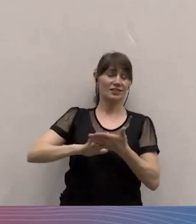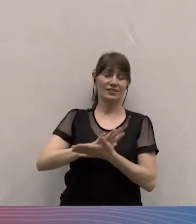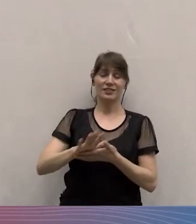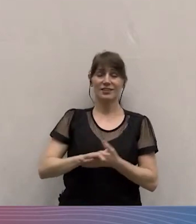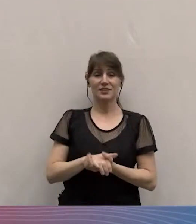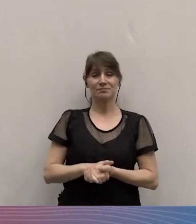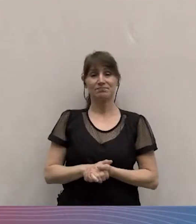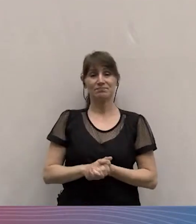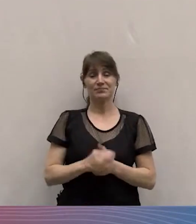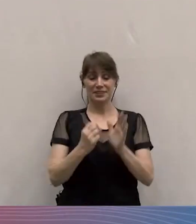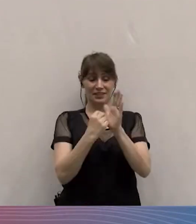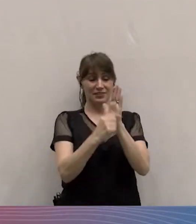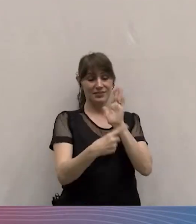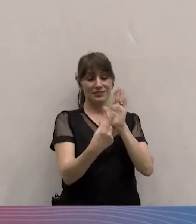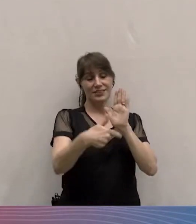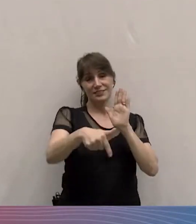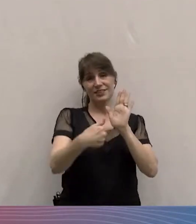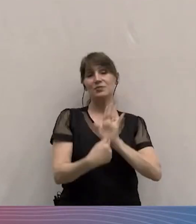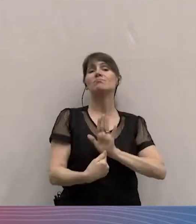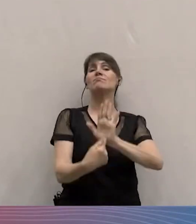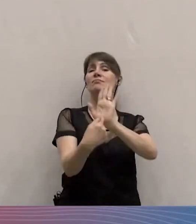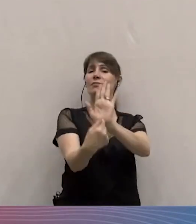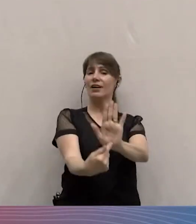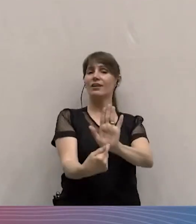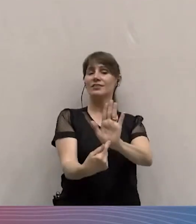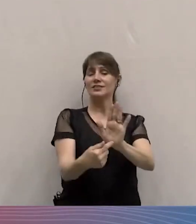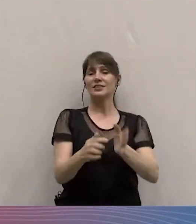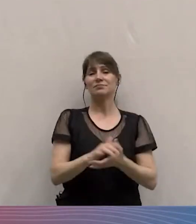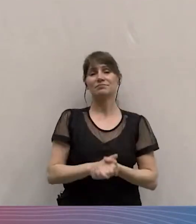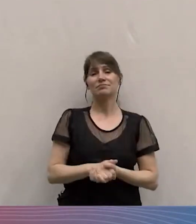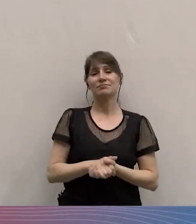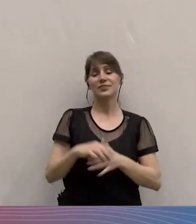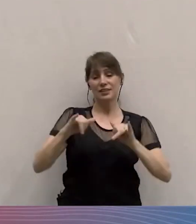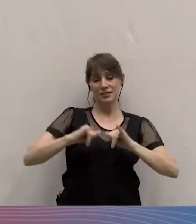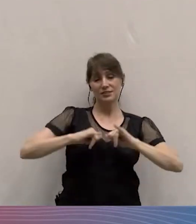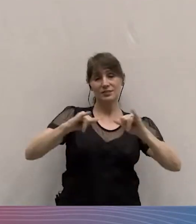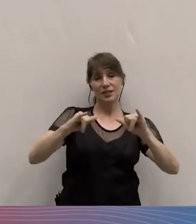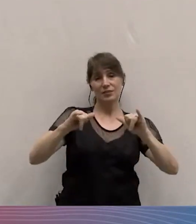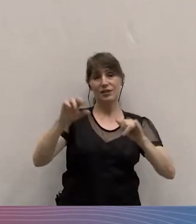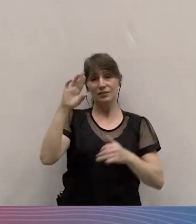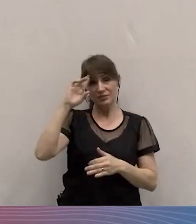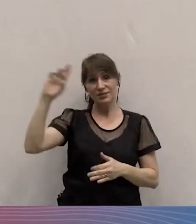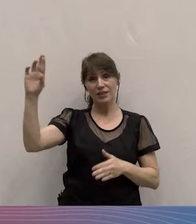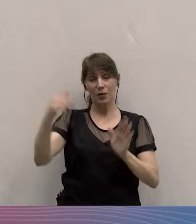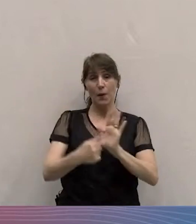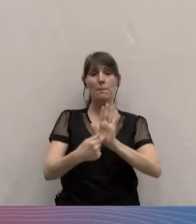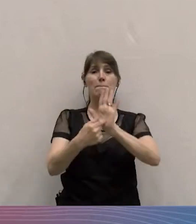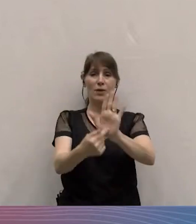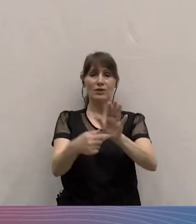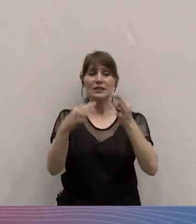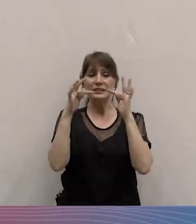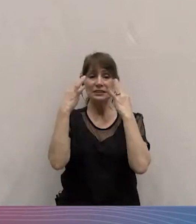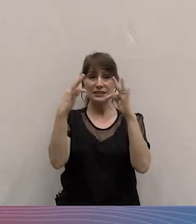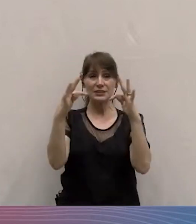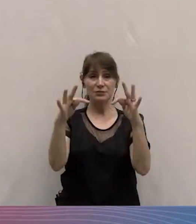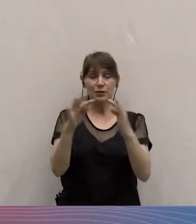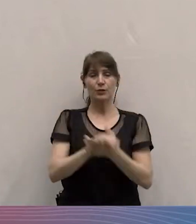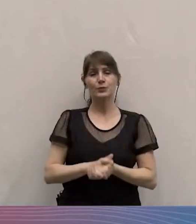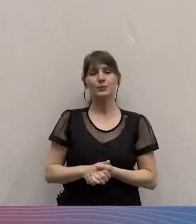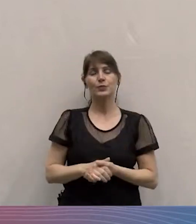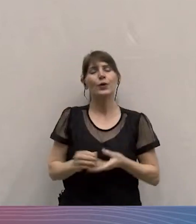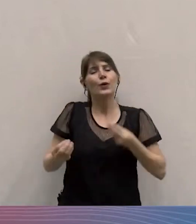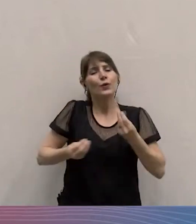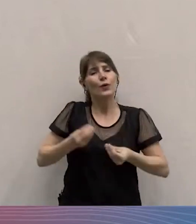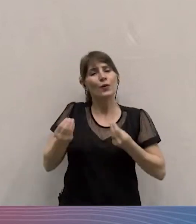E versículo 17 aqui prova: isto, portanto, digo, e no Senhor testifico, não mais